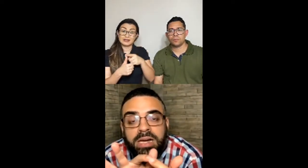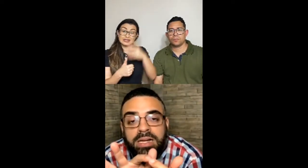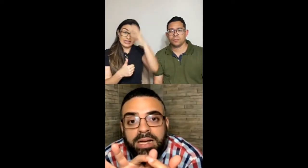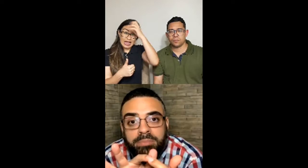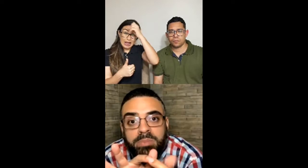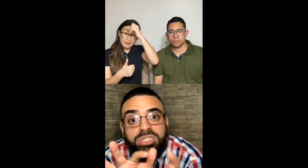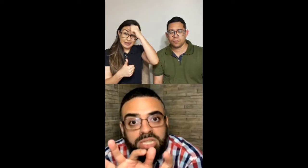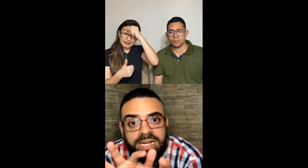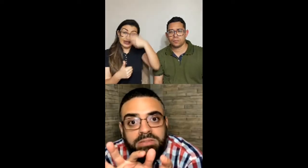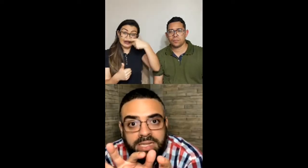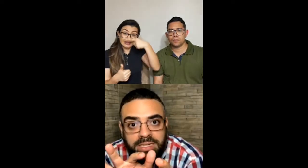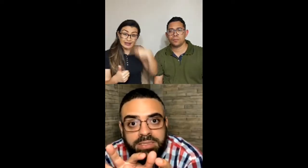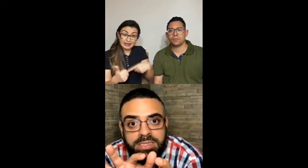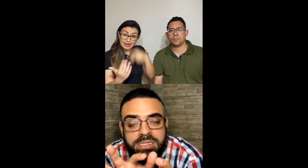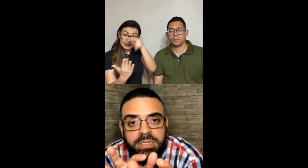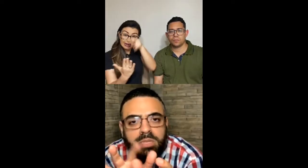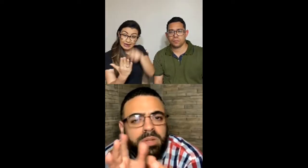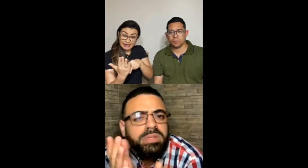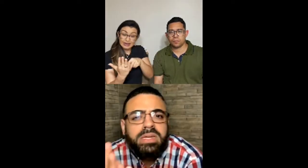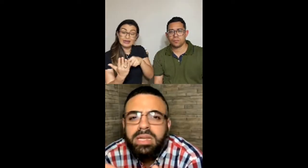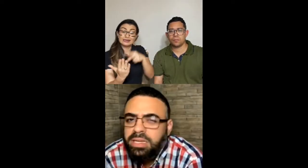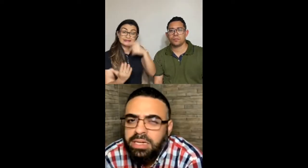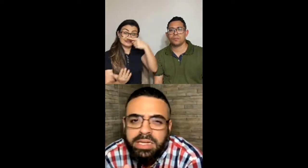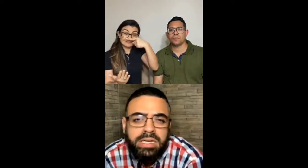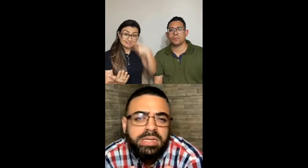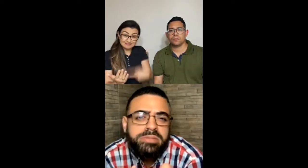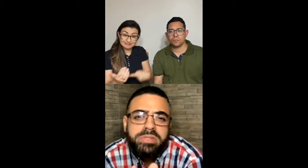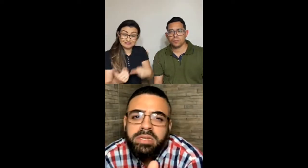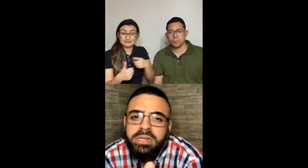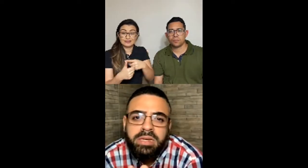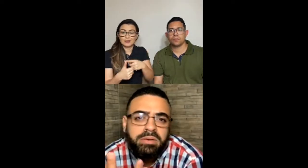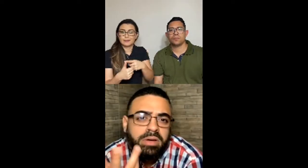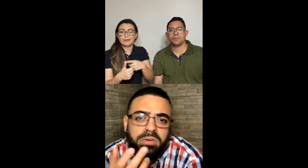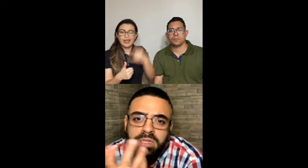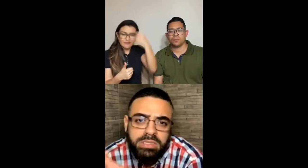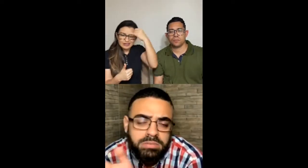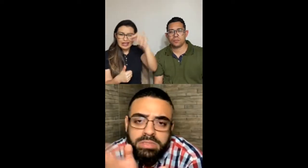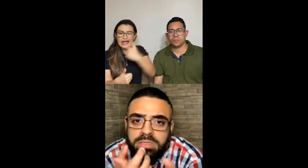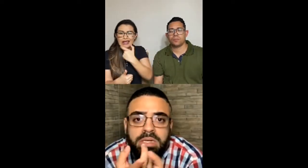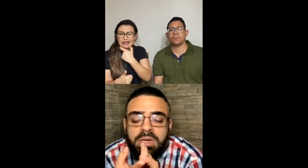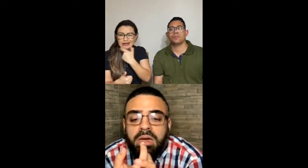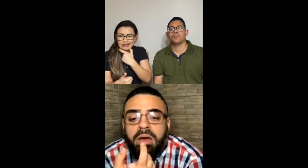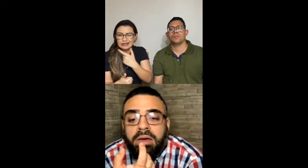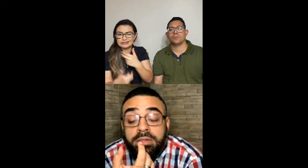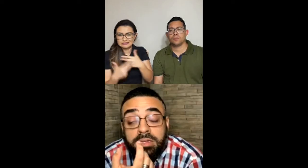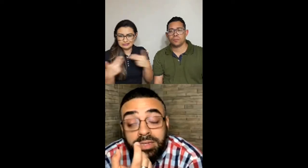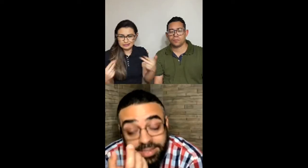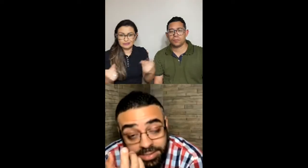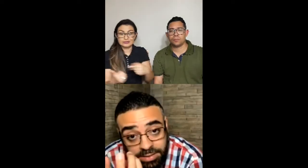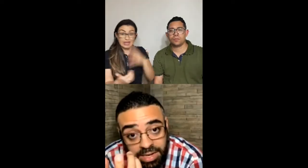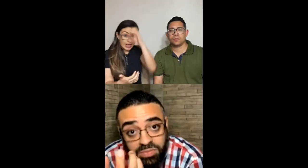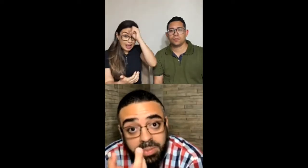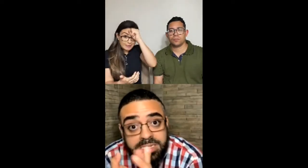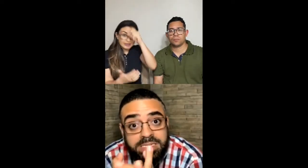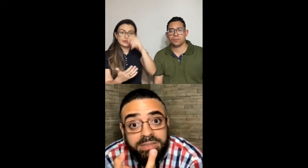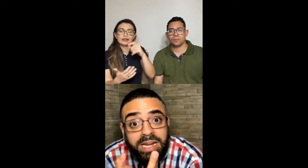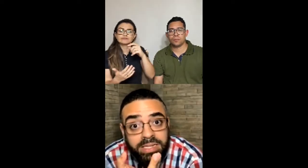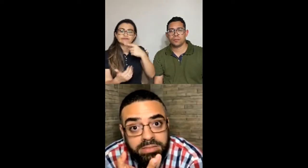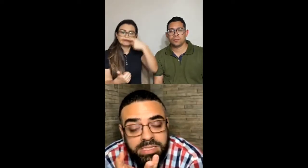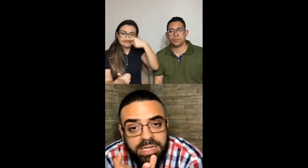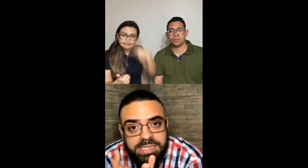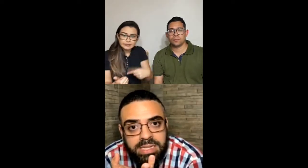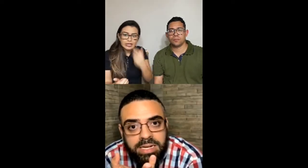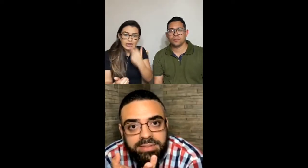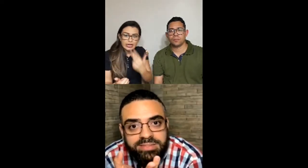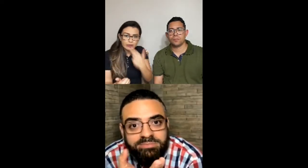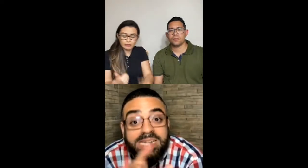Porque ia pedir o quê? Alfabetização no Thai, para poder ler a Bíblia já no tailandês escrito, para não ter que ler inglês, não ter que ler